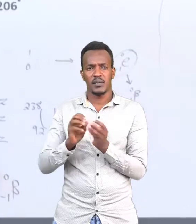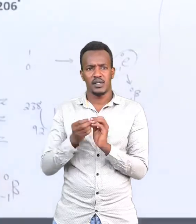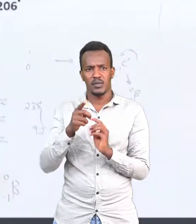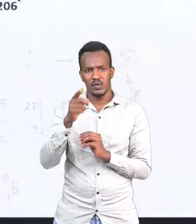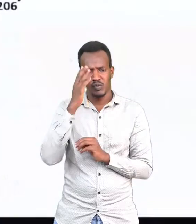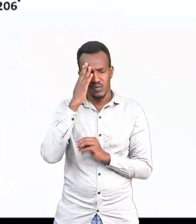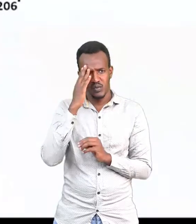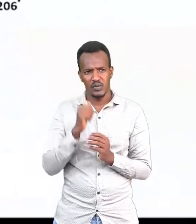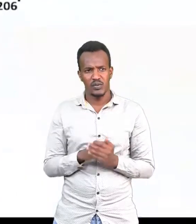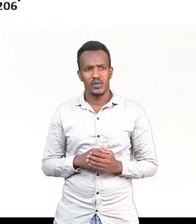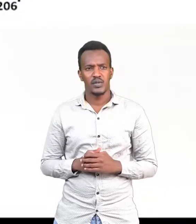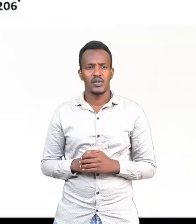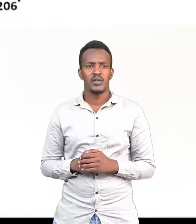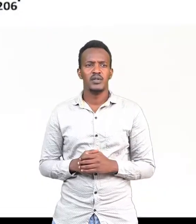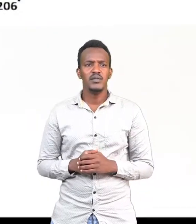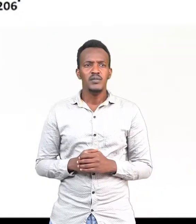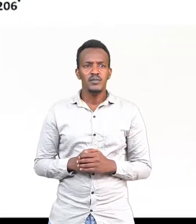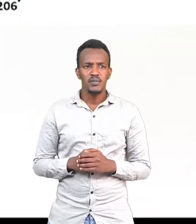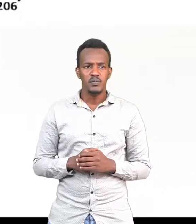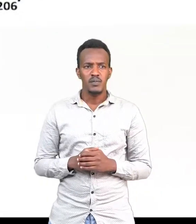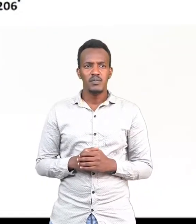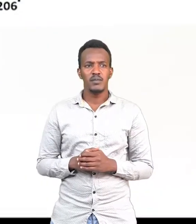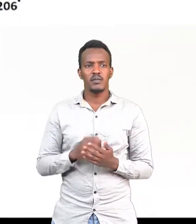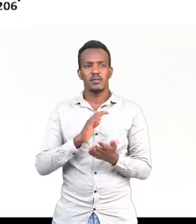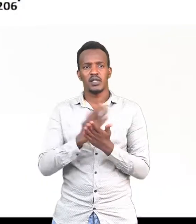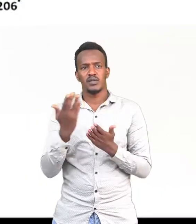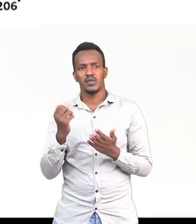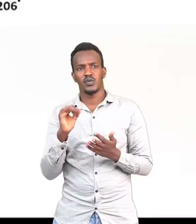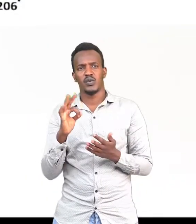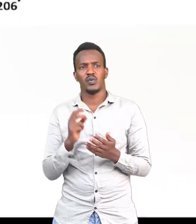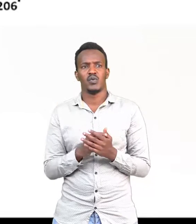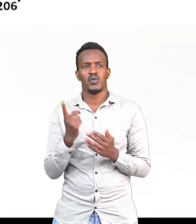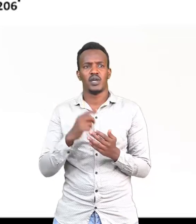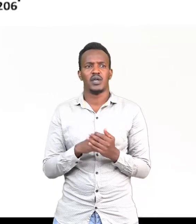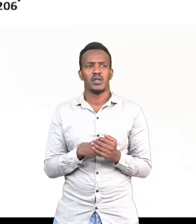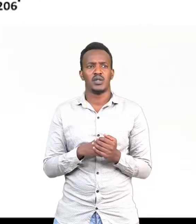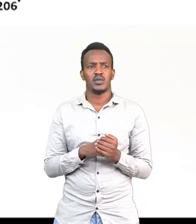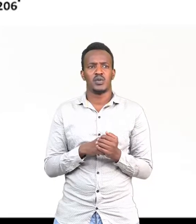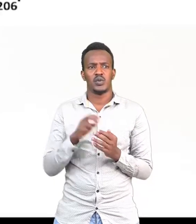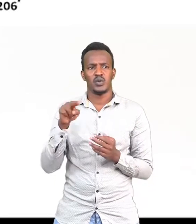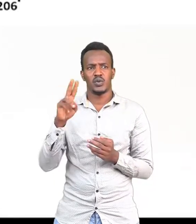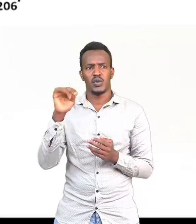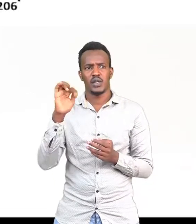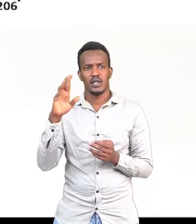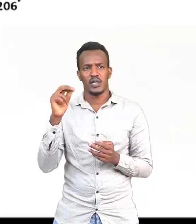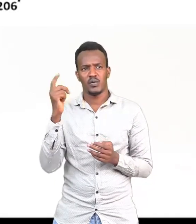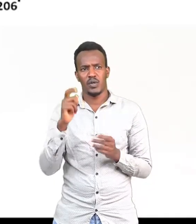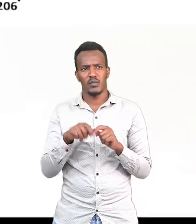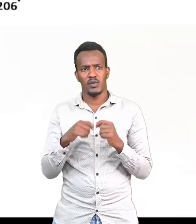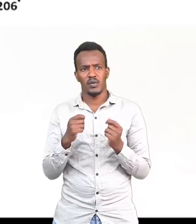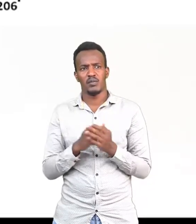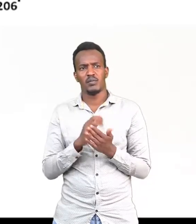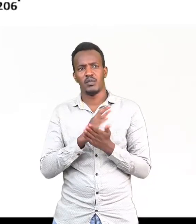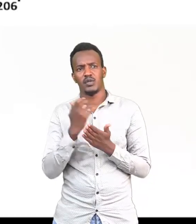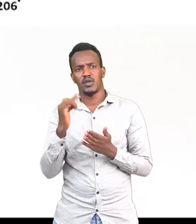markaasi waxaan taqaano. Waa equation qaybtiisa labaad thronium ayaa haddana mar kale kala jabtay waxay markaasi waxay soo baxday qaybta